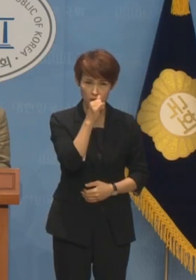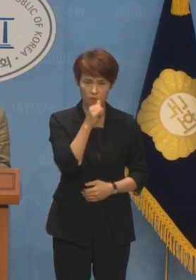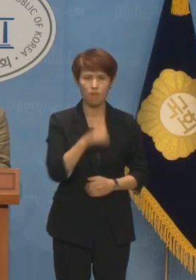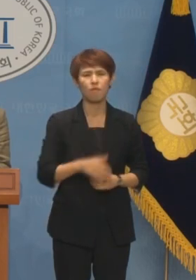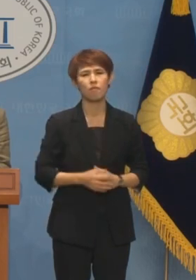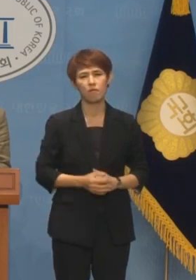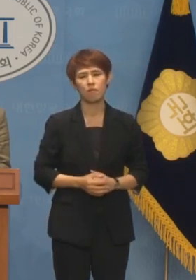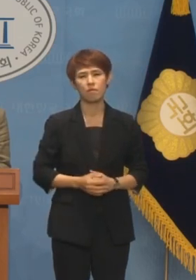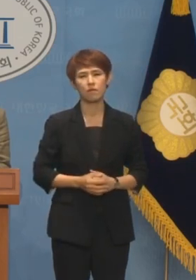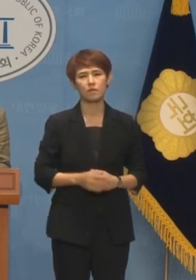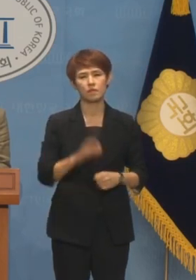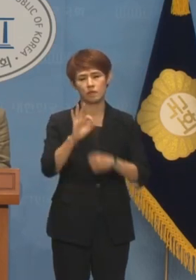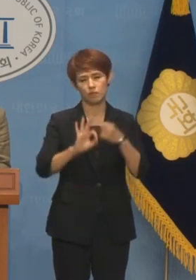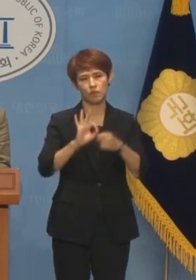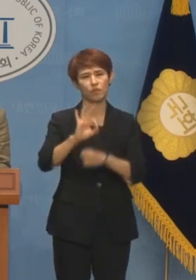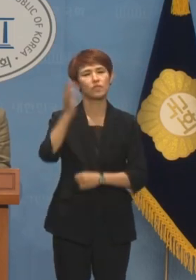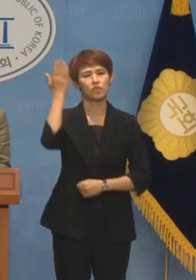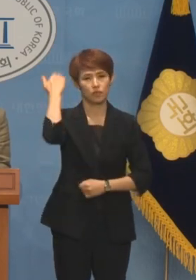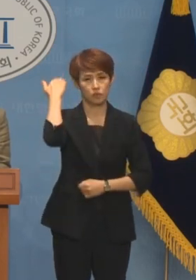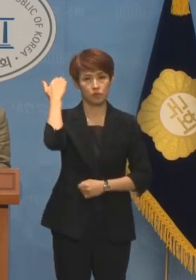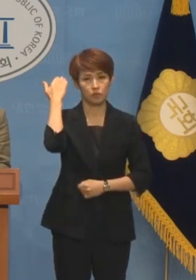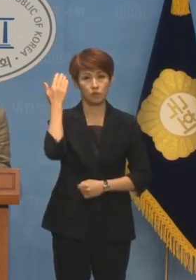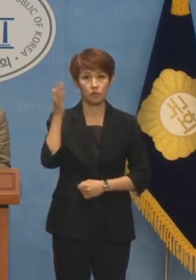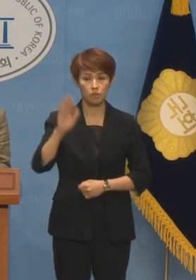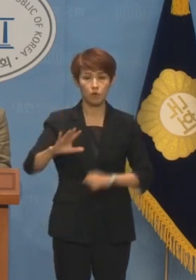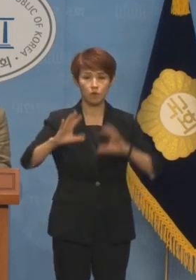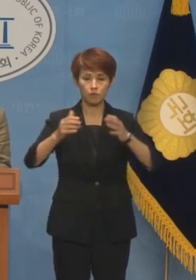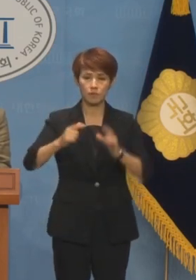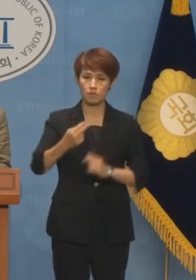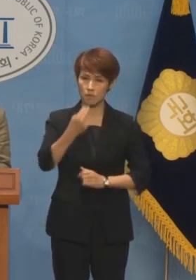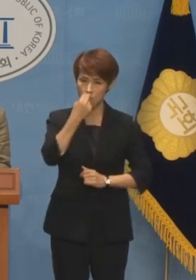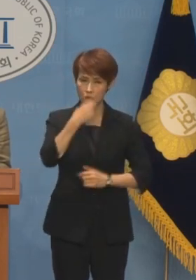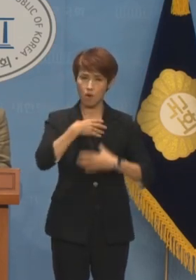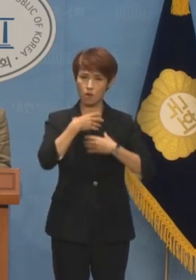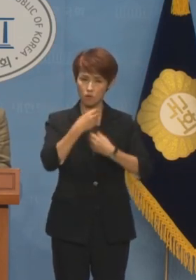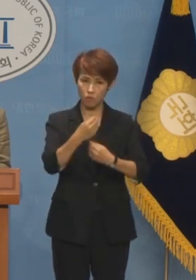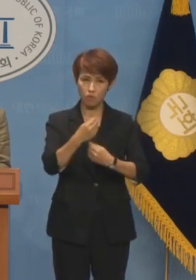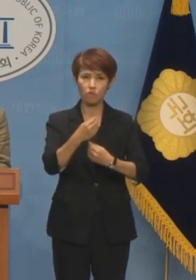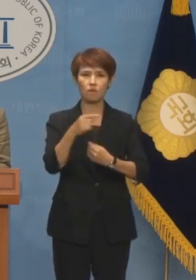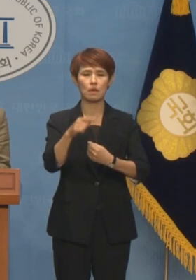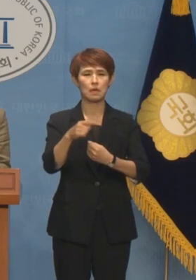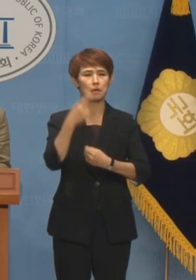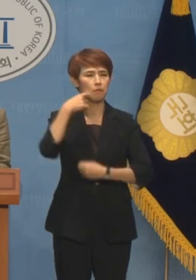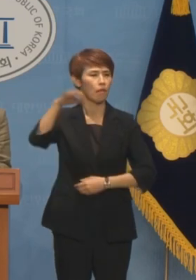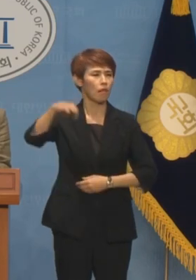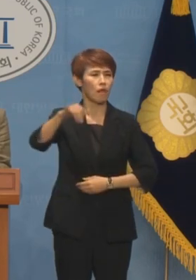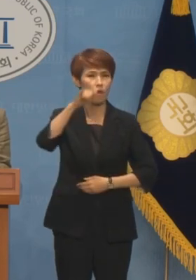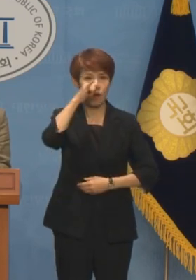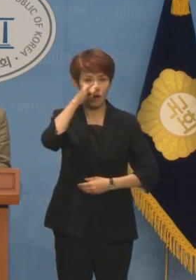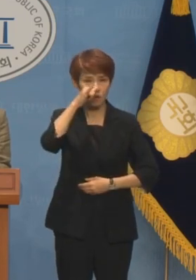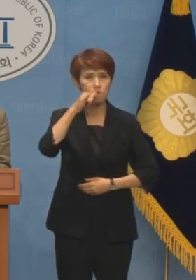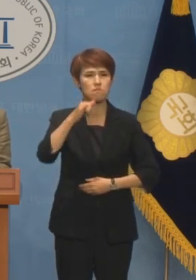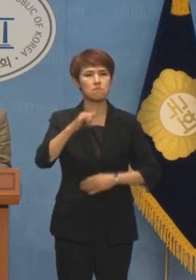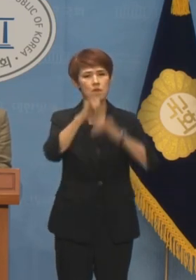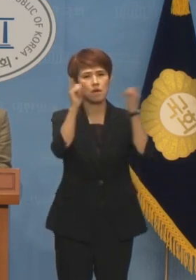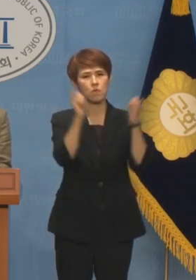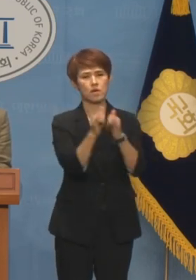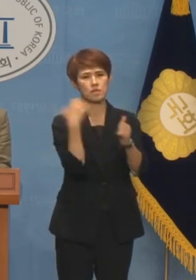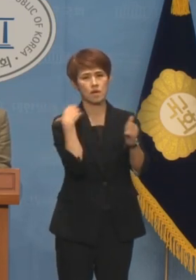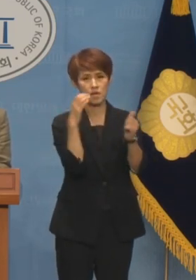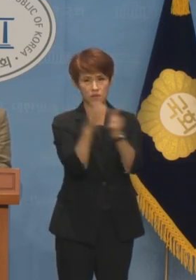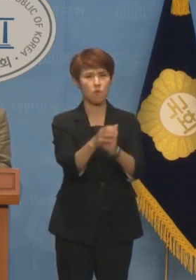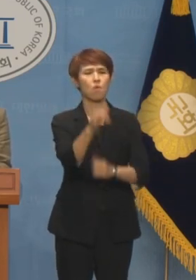지난 이야기이지만 국민의 생명과 안전을 도외시한 기업의 사회적 책임은 여전히